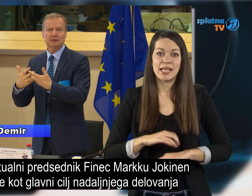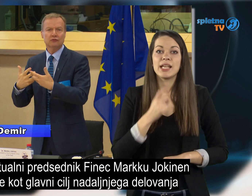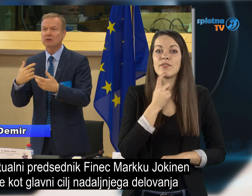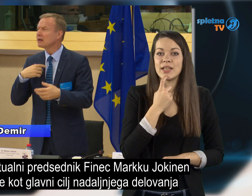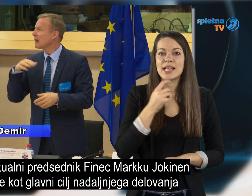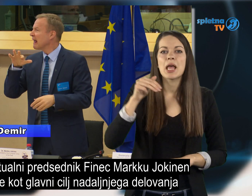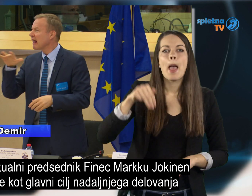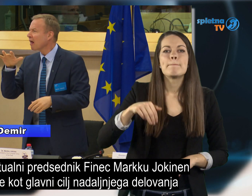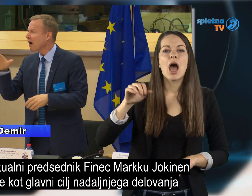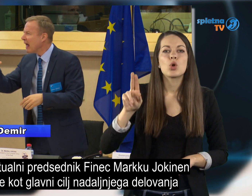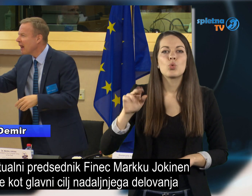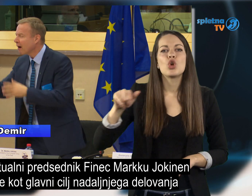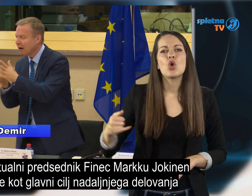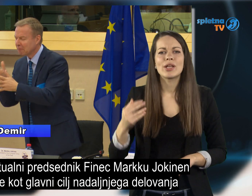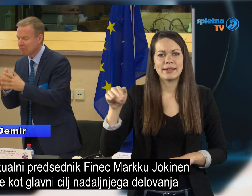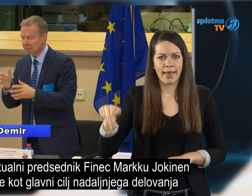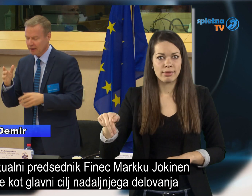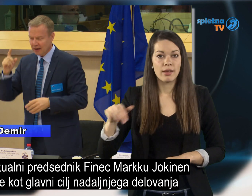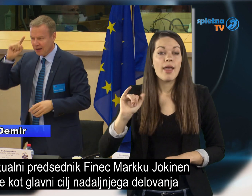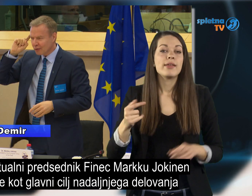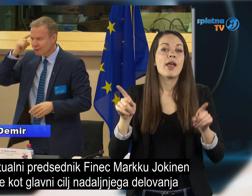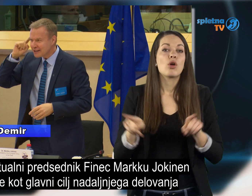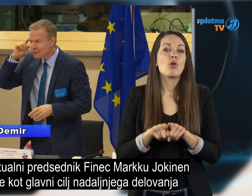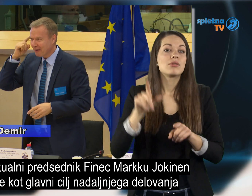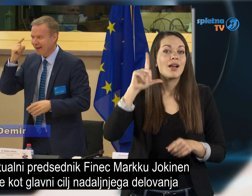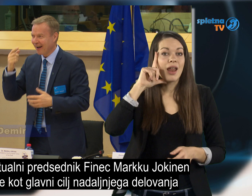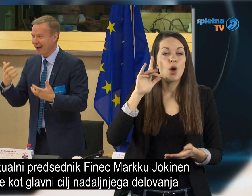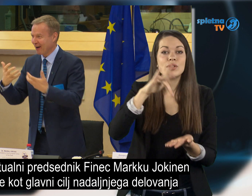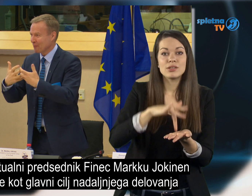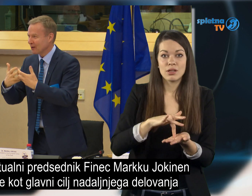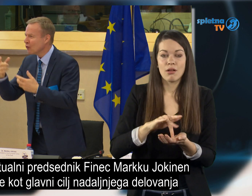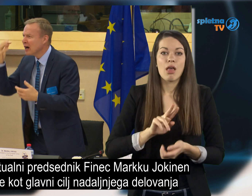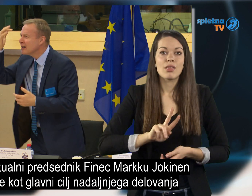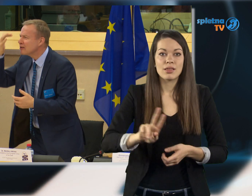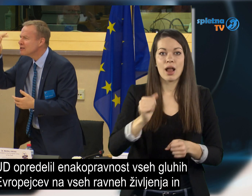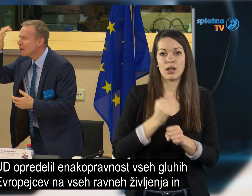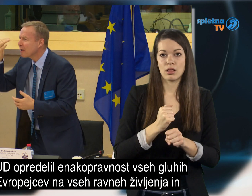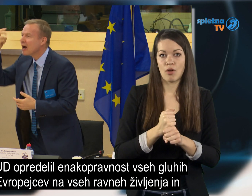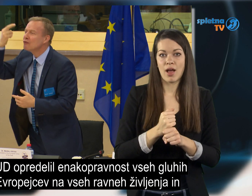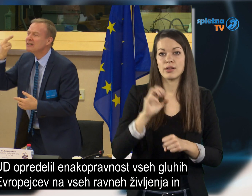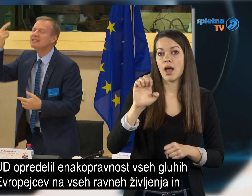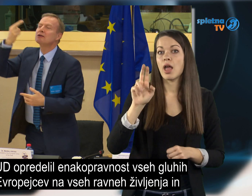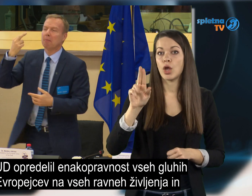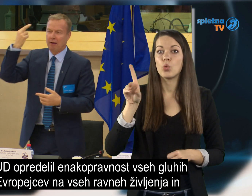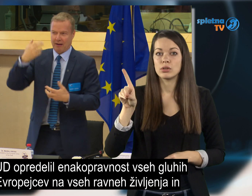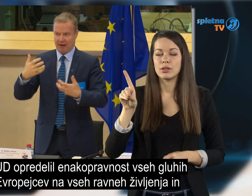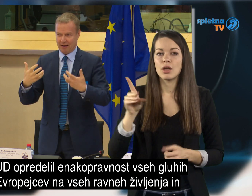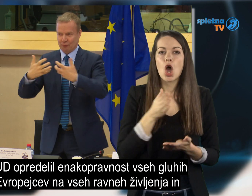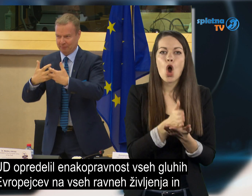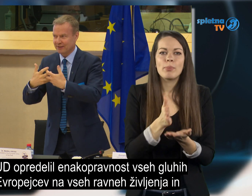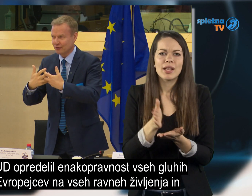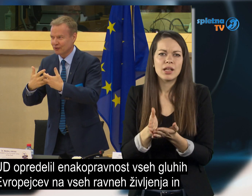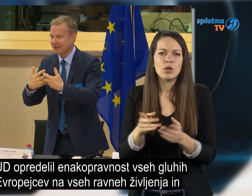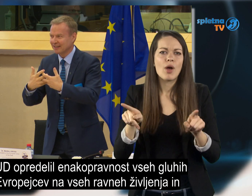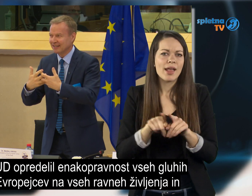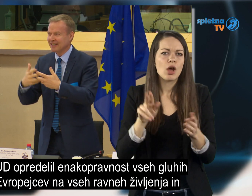Aktualni predsednik, Finec Markku Jokinen, je kot glavni cilj nadaljnjega delovanja EUD-ja opredelil